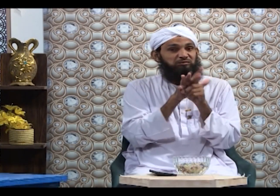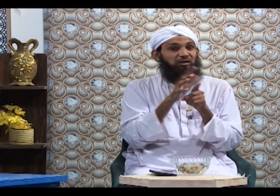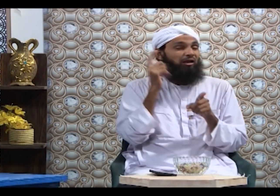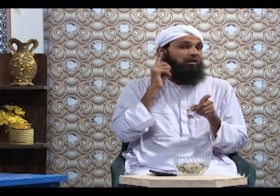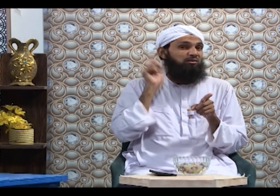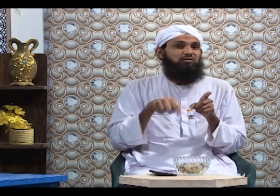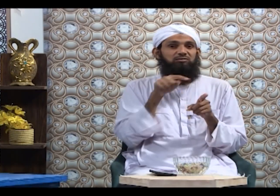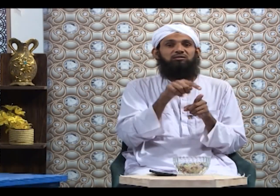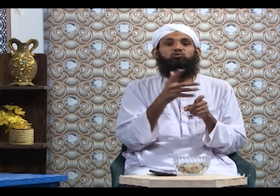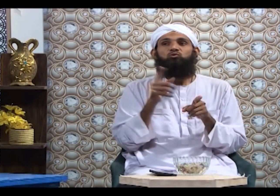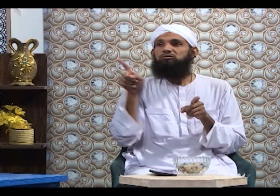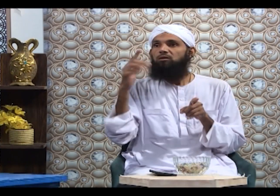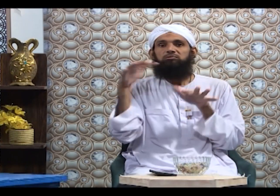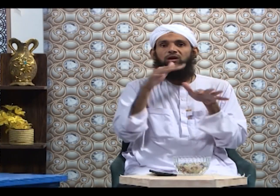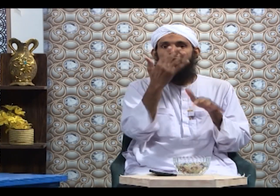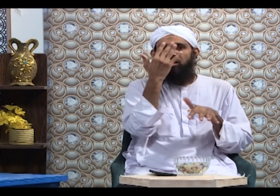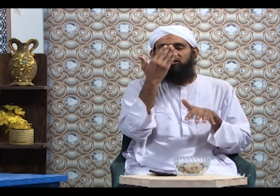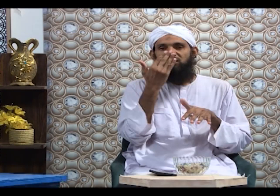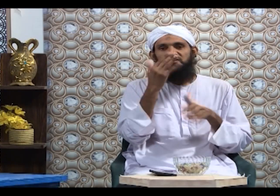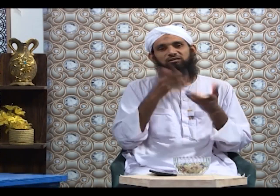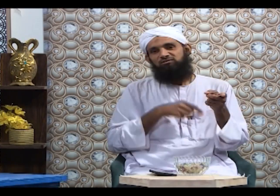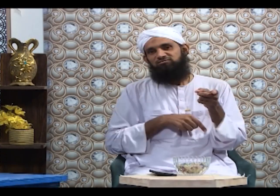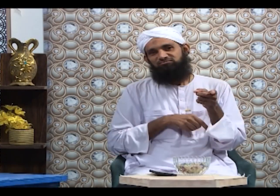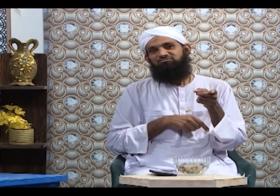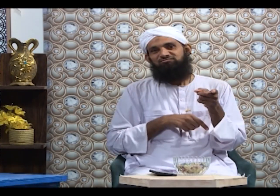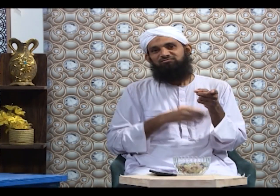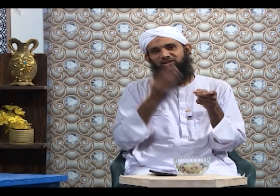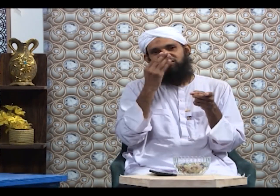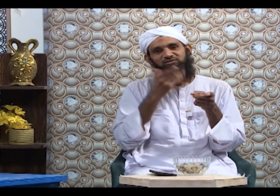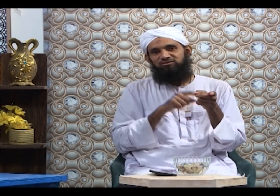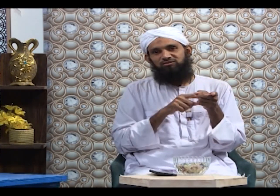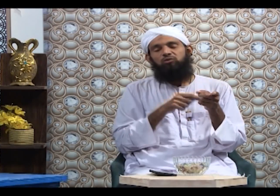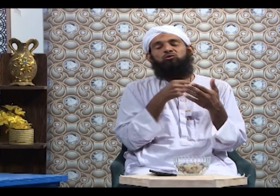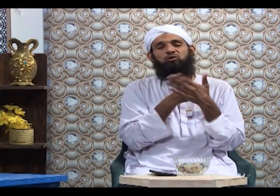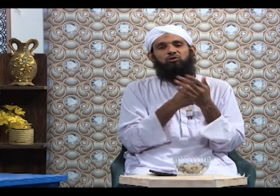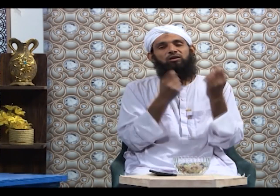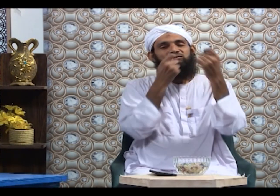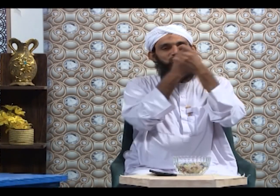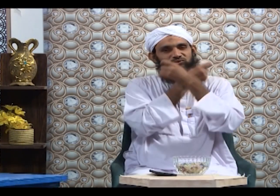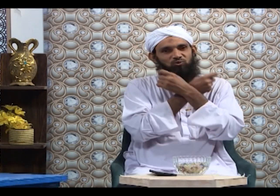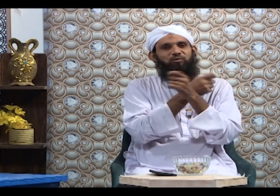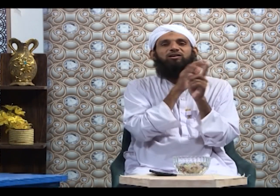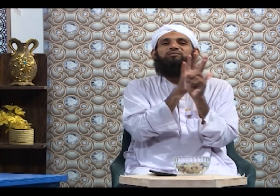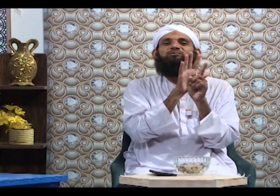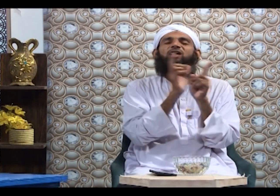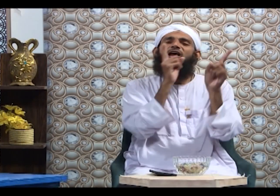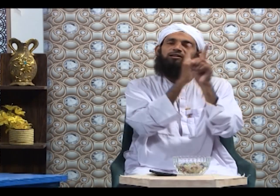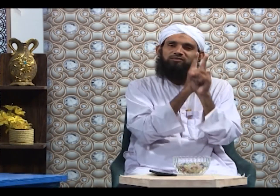بچہ بھی ڈھیٹ بن سکتا ہے۔ لہٰذا موقع پا کر تنہائی میں سمجھائیے، جیسا کہ حضرت سیدنا ابو درداء رضی اللہ عنہ فرماتے